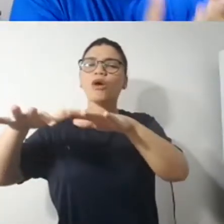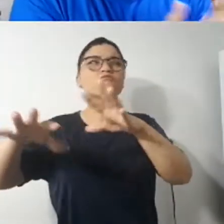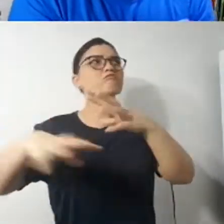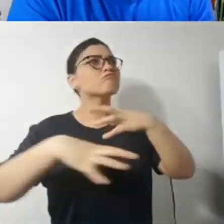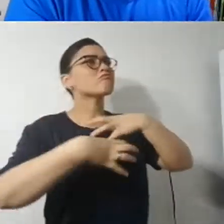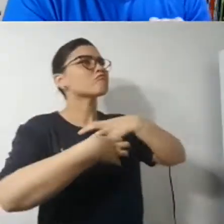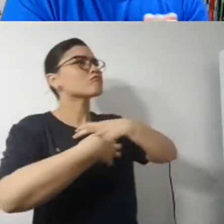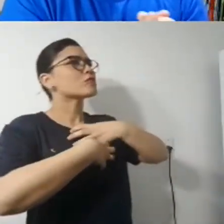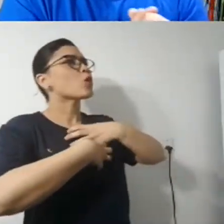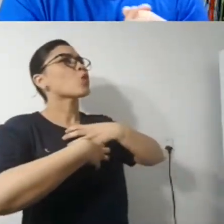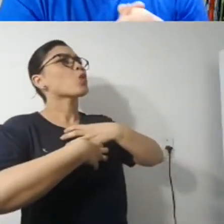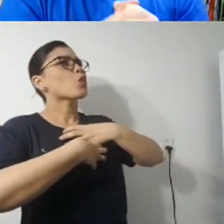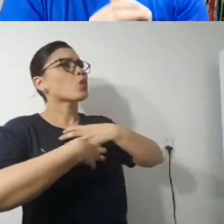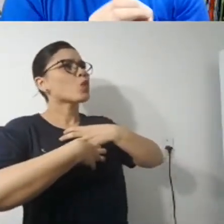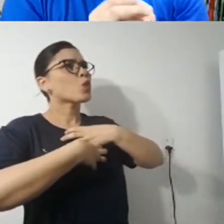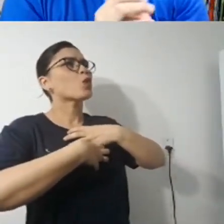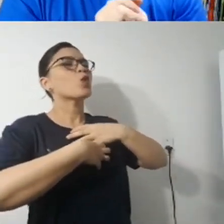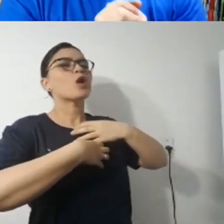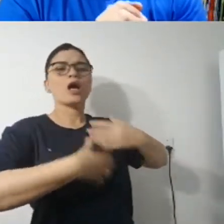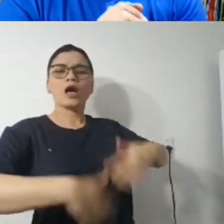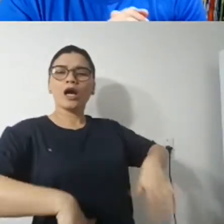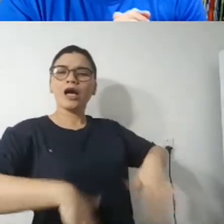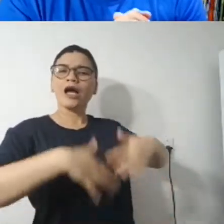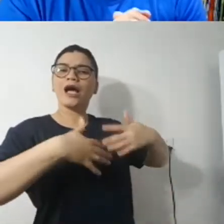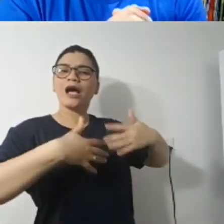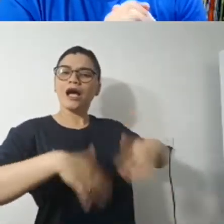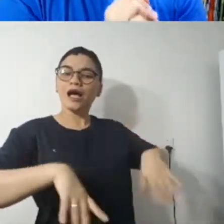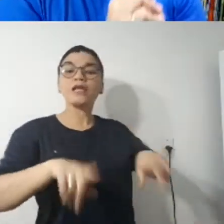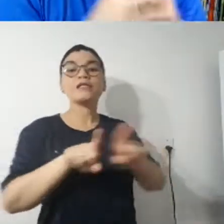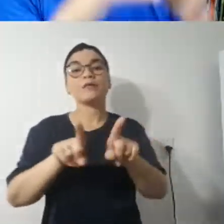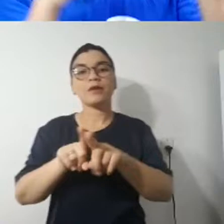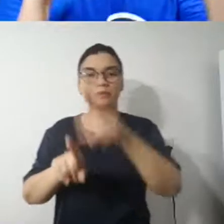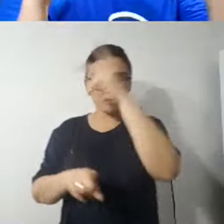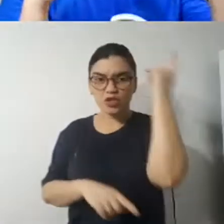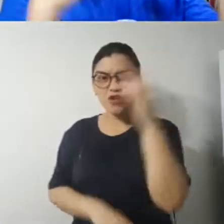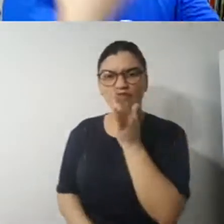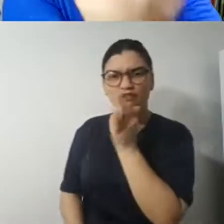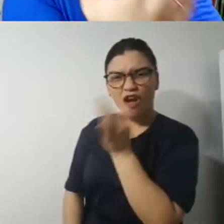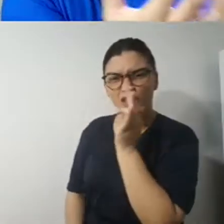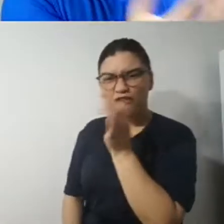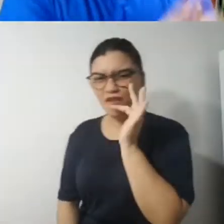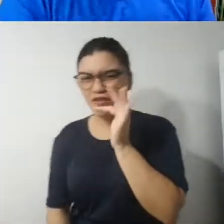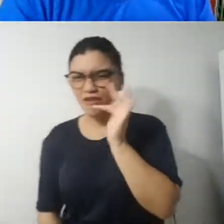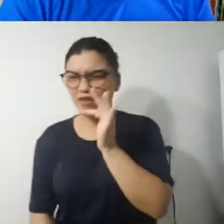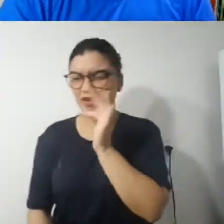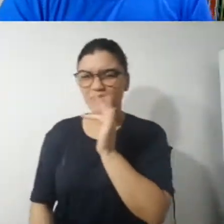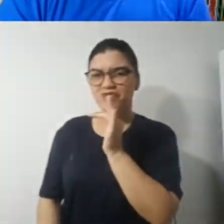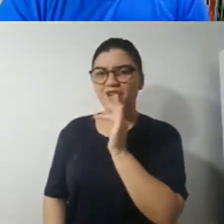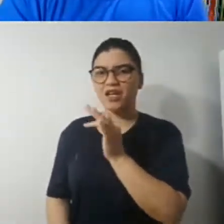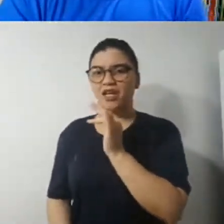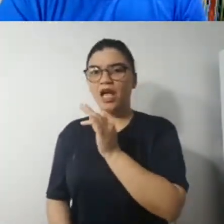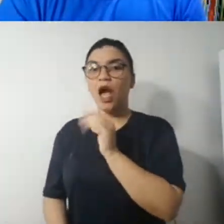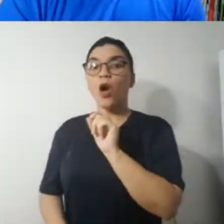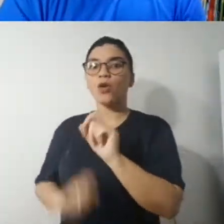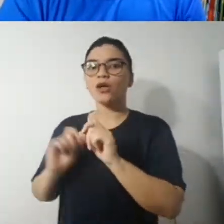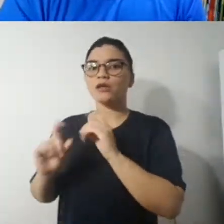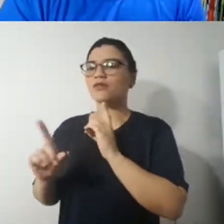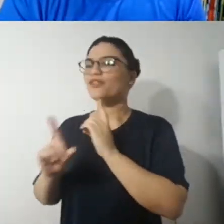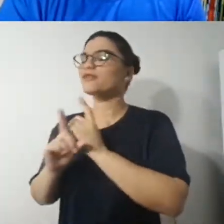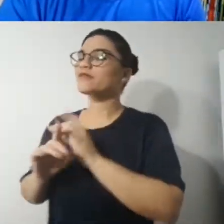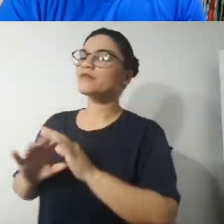com aqueles que fofocam sobre nós, reações de bênçãos para aqueles que querem nos fazer o